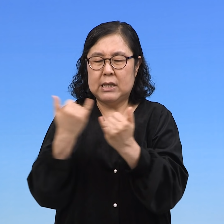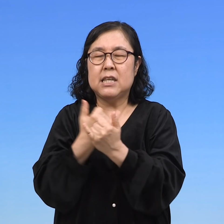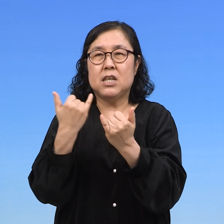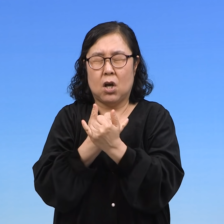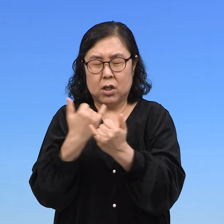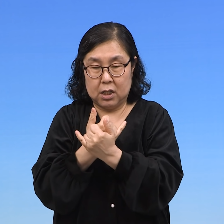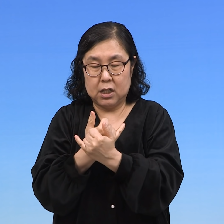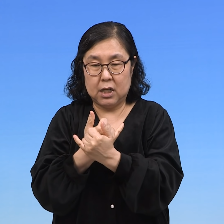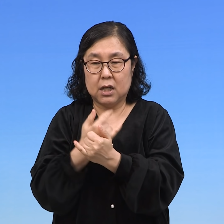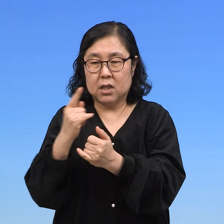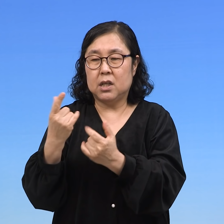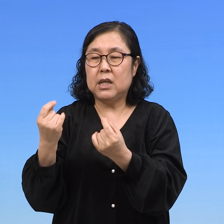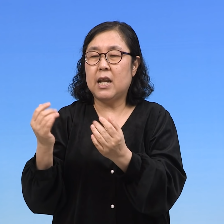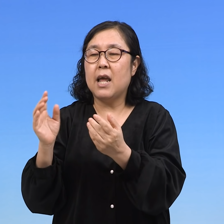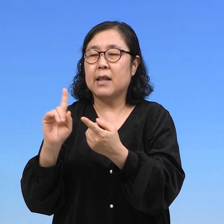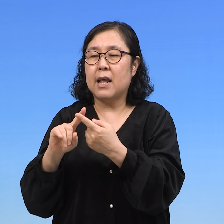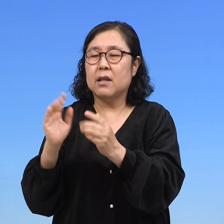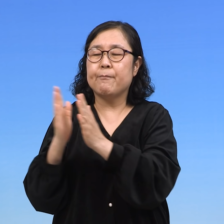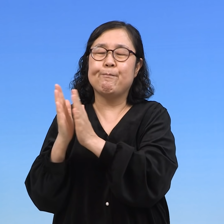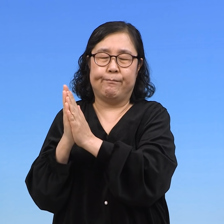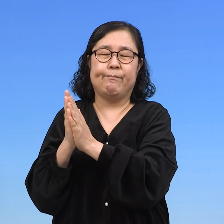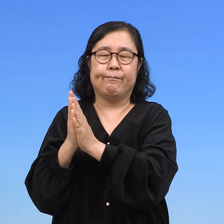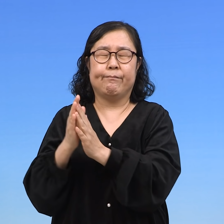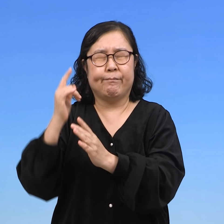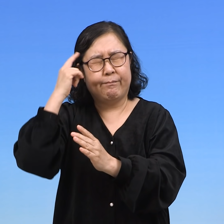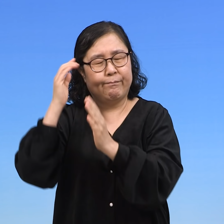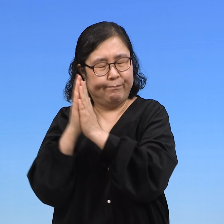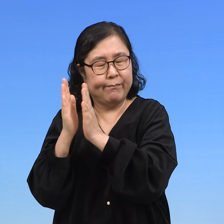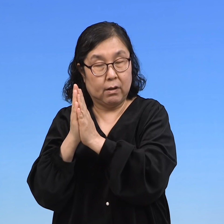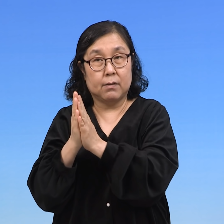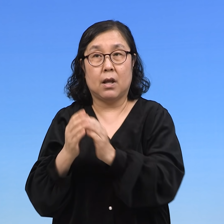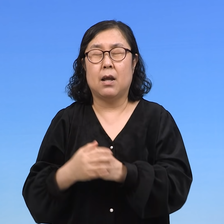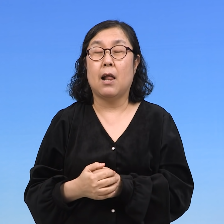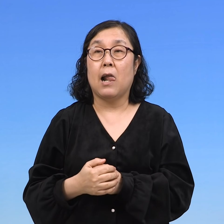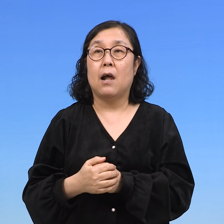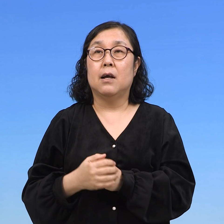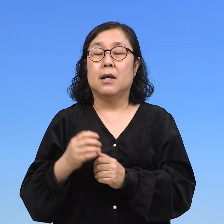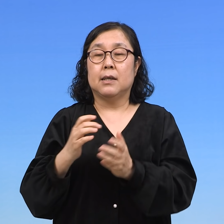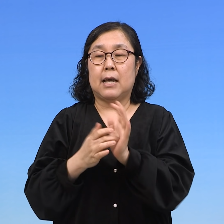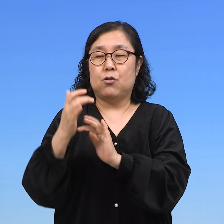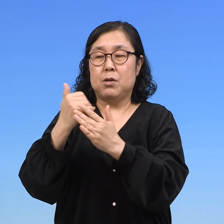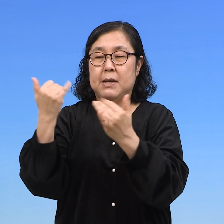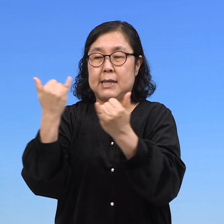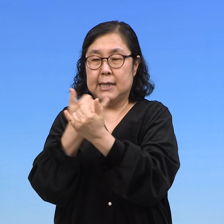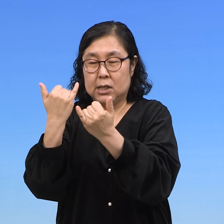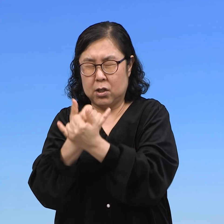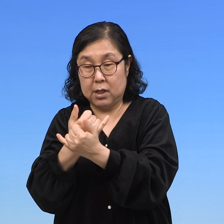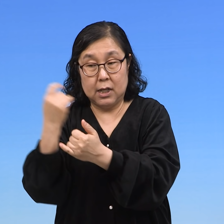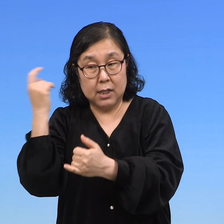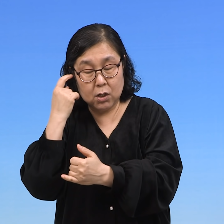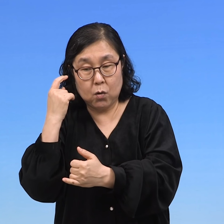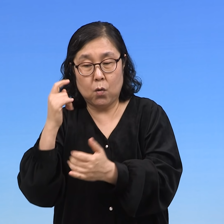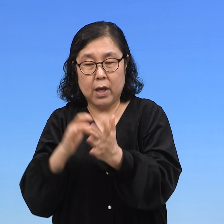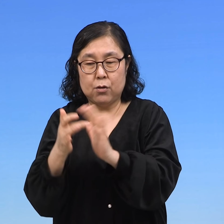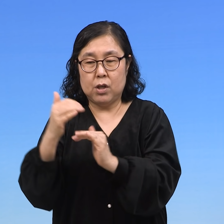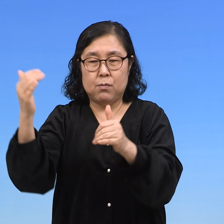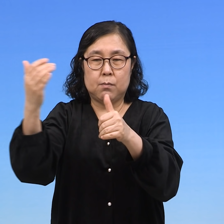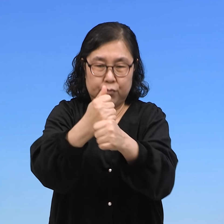동조입니다 21절 예수의 친족들이 듣고 그를 붙들려고 나오니